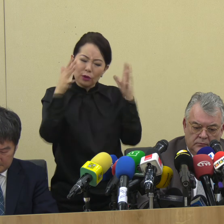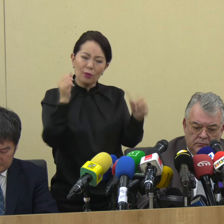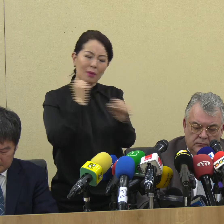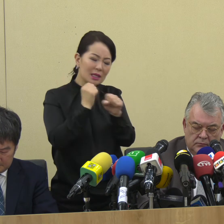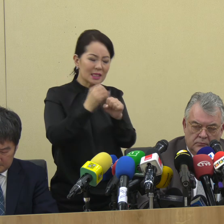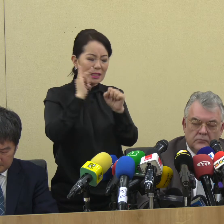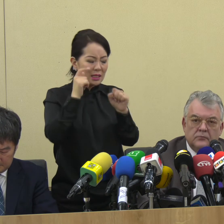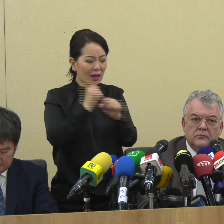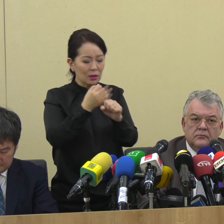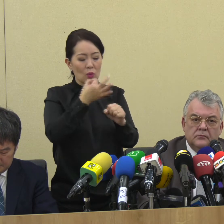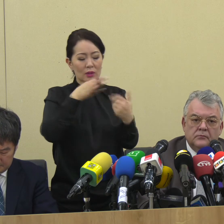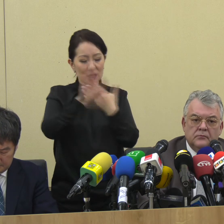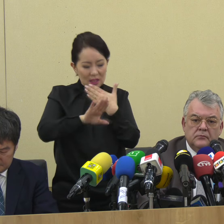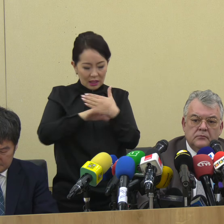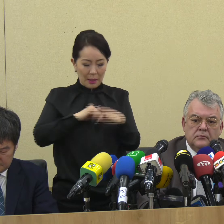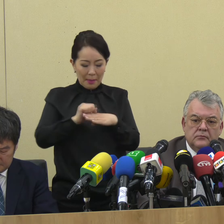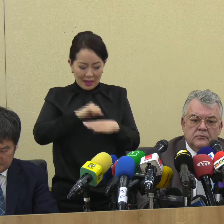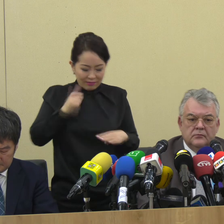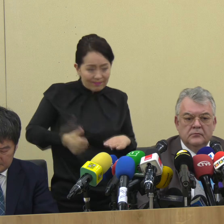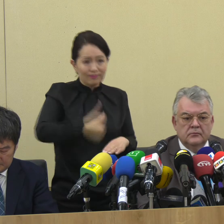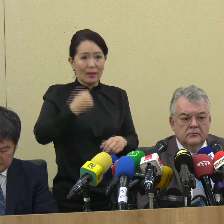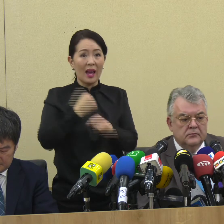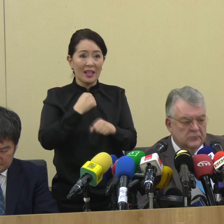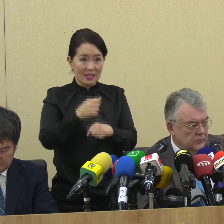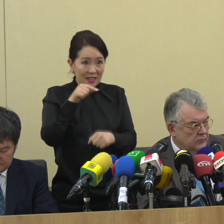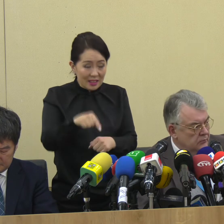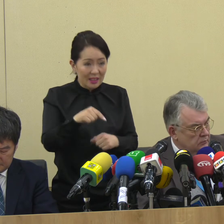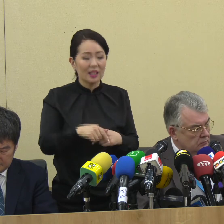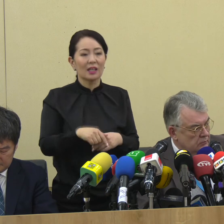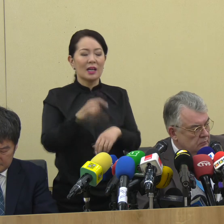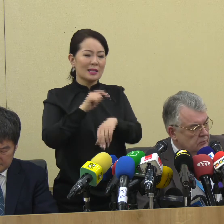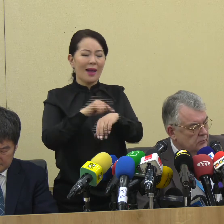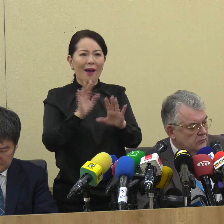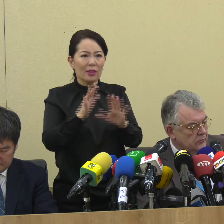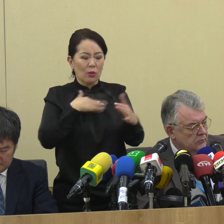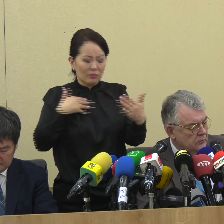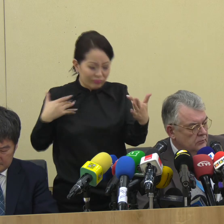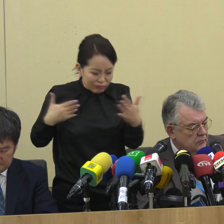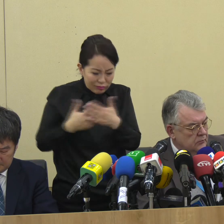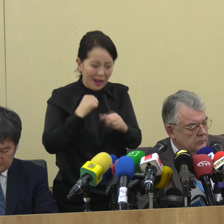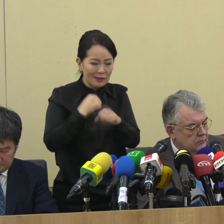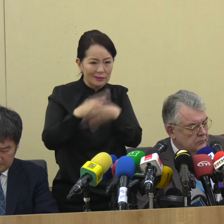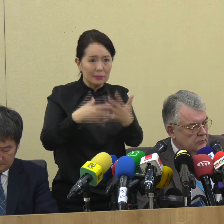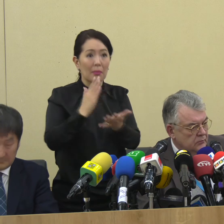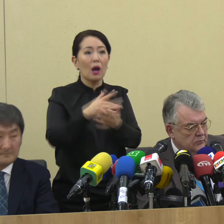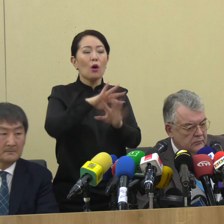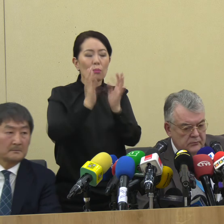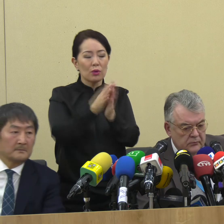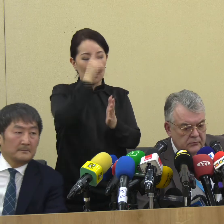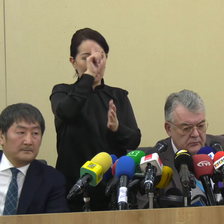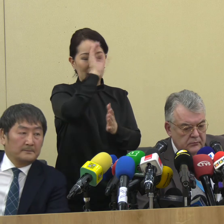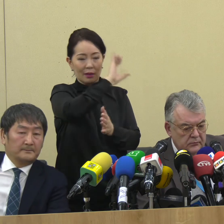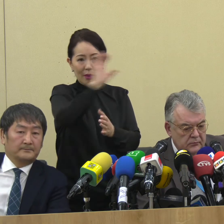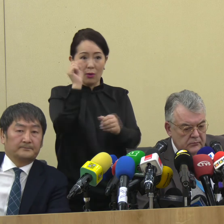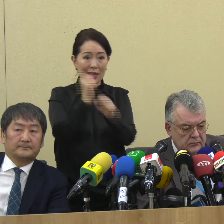өртөн сэргийлэх болон бэлэн байдлаа хангах ажлыг цаг алдалгүй хийж байгаа бүх эрүүл мэндийн ажилчид болон бусад